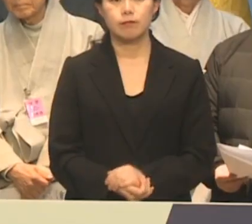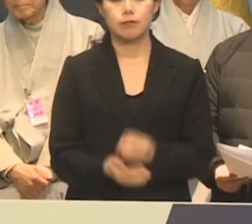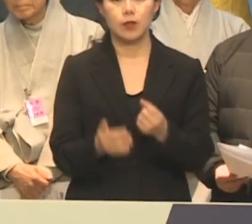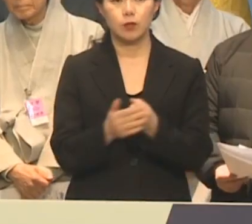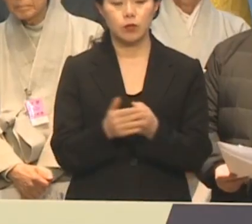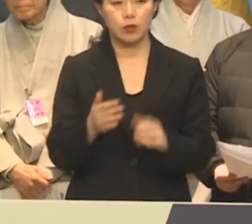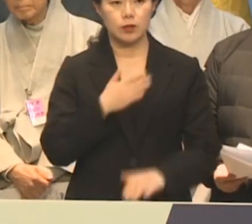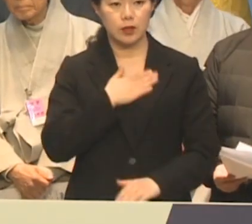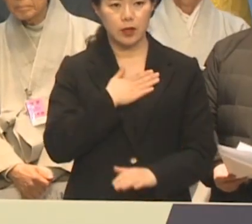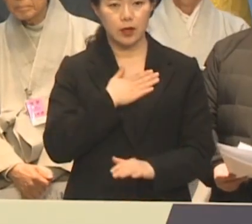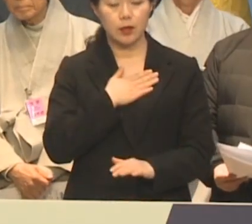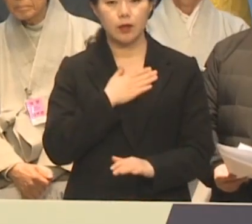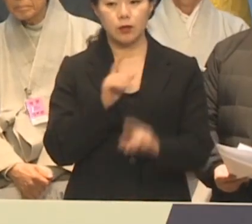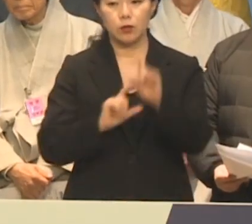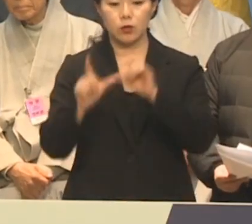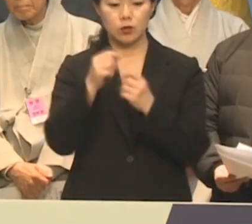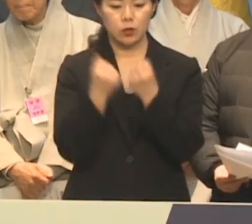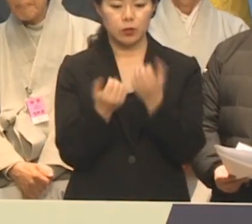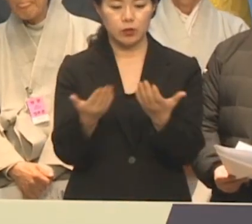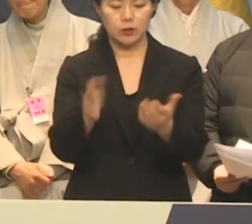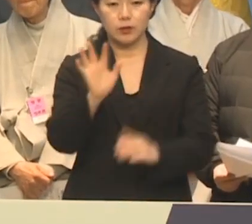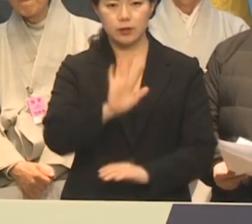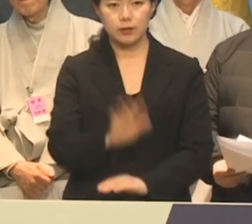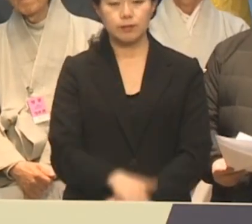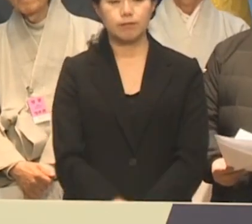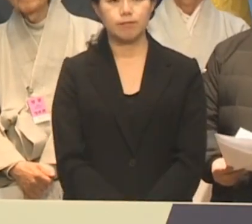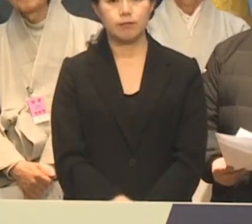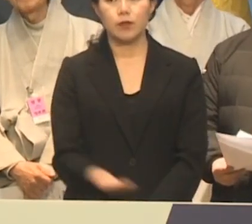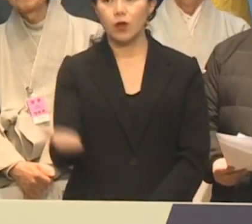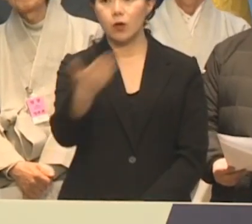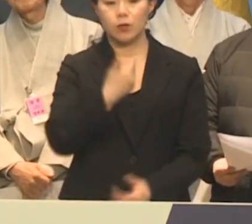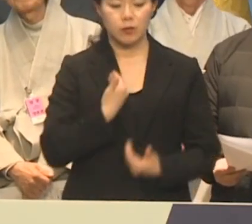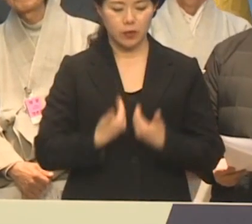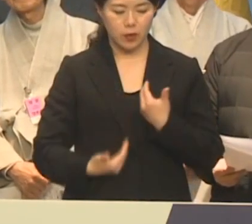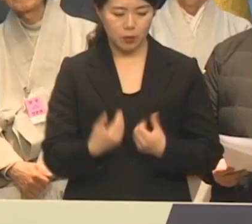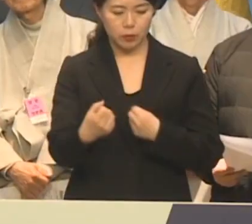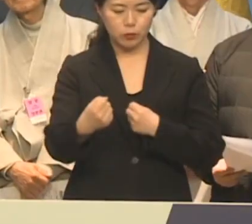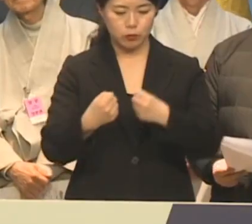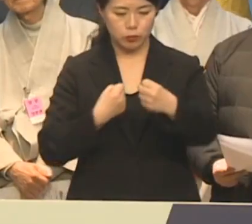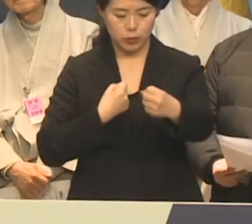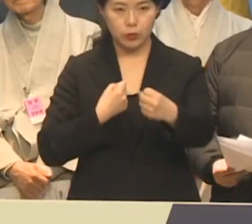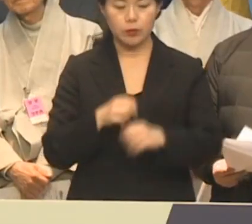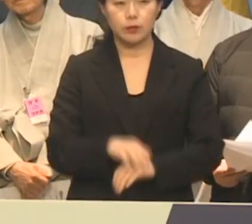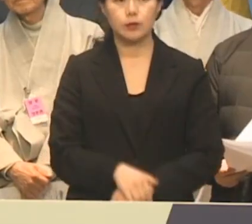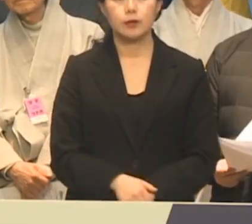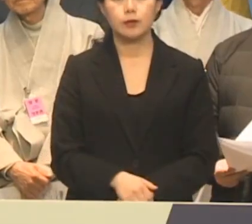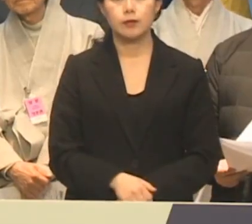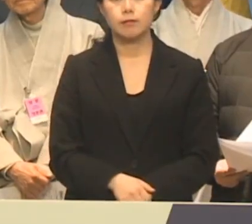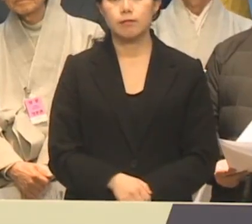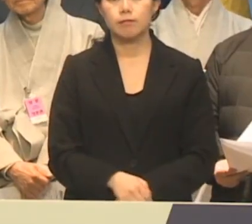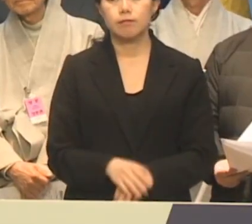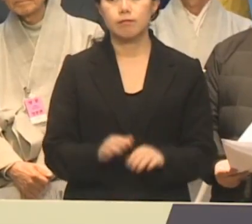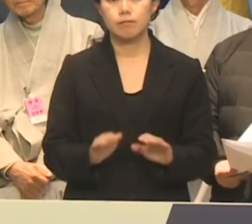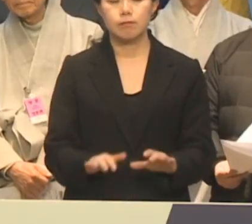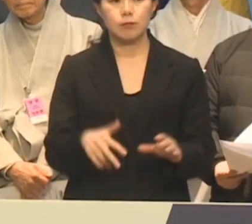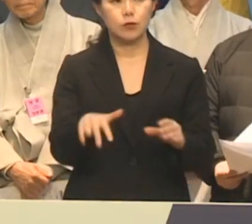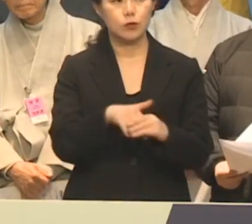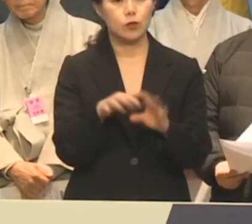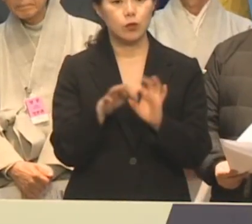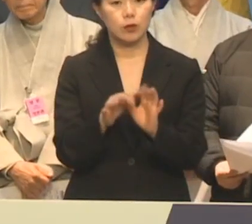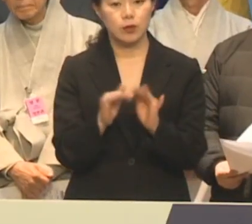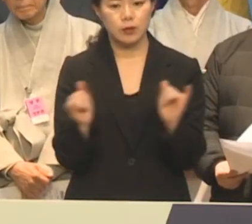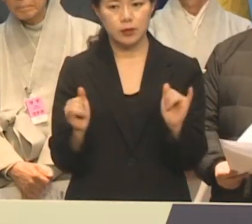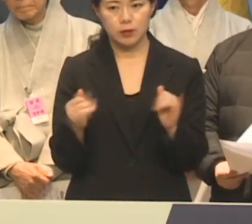취지에 대해서 말씀드리지 않습니다. 바쁘신 가운데서도 여러 종교 지도자들께서 함께